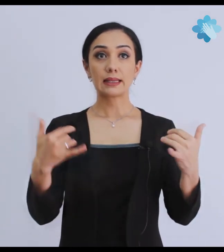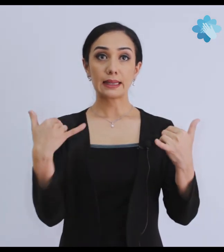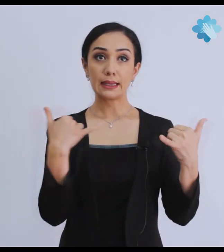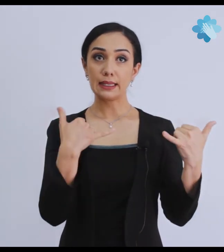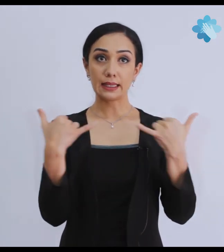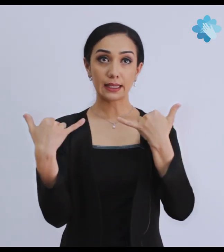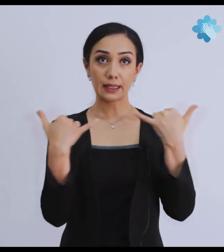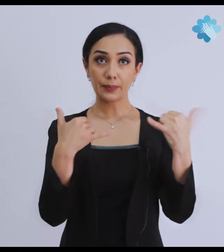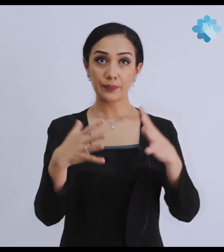дыня